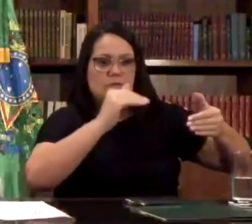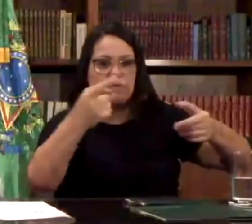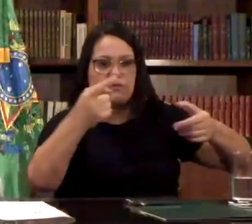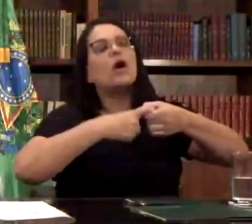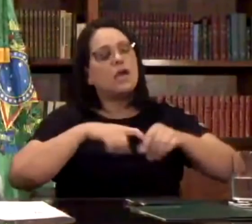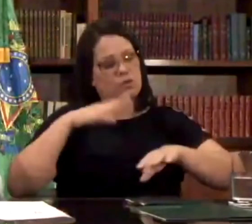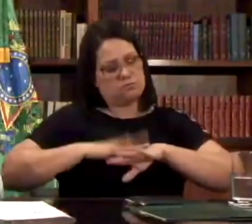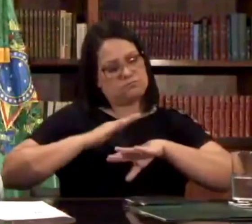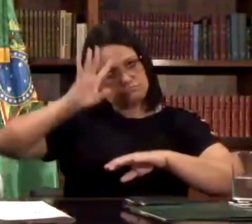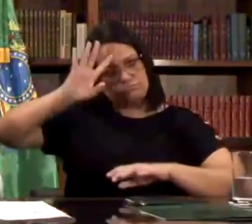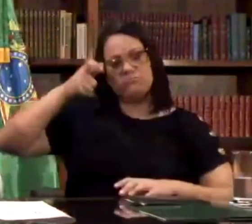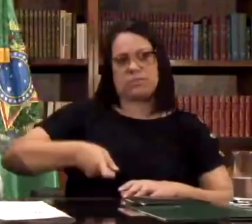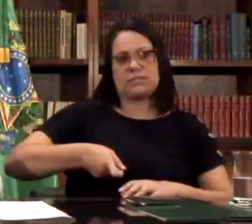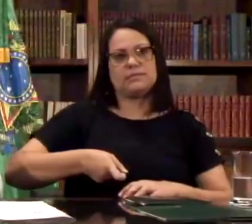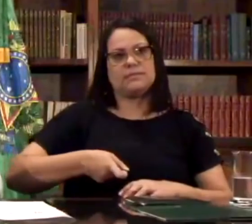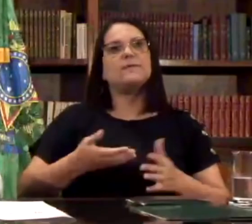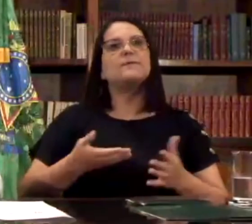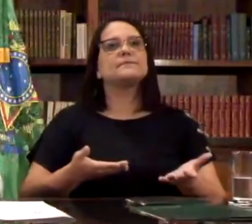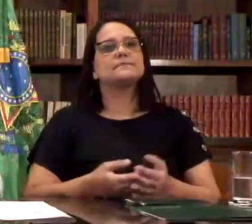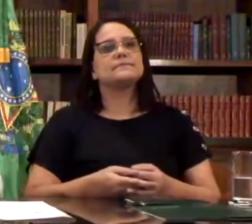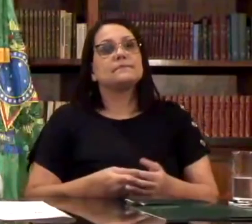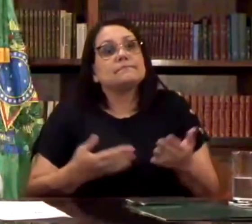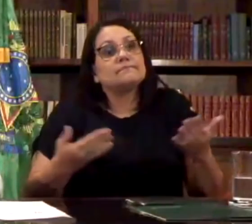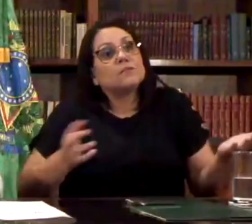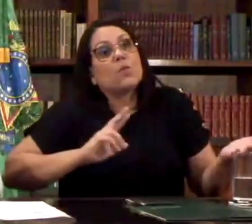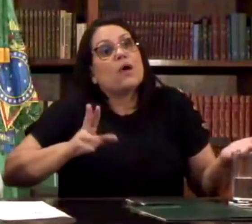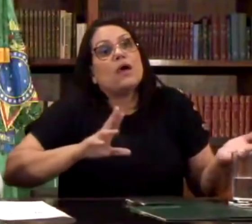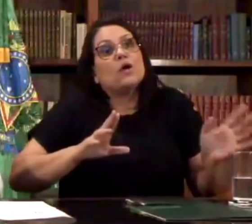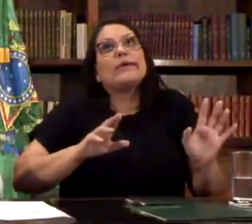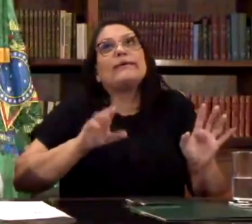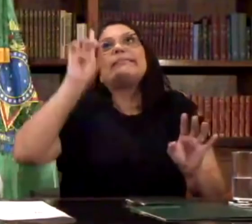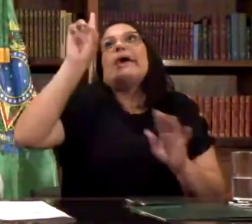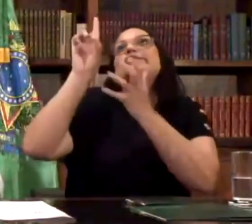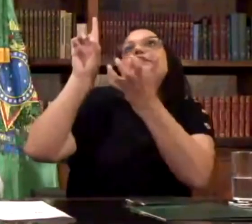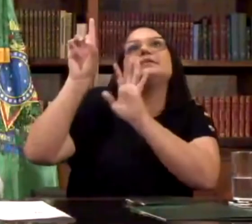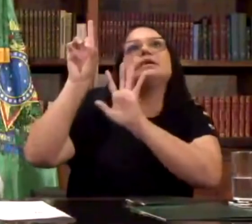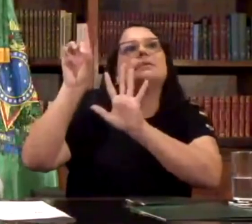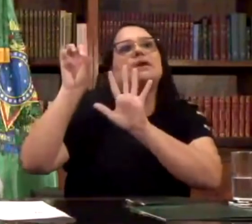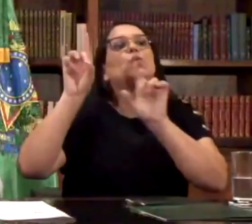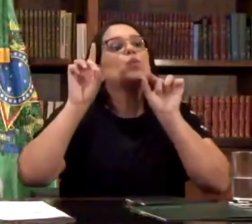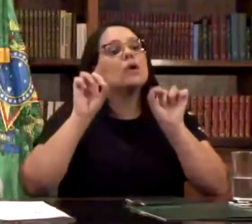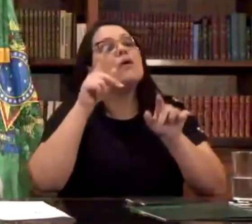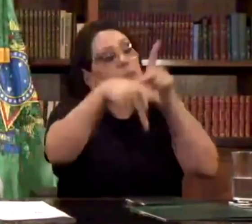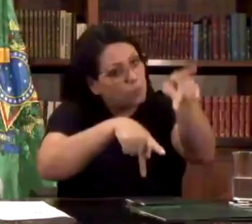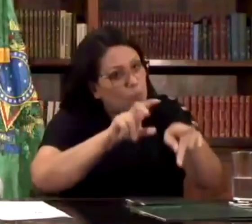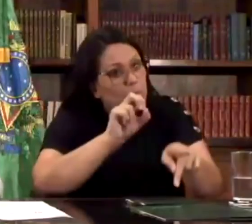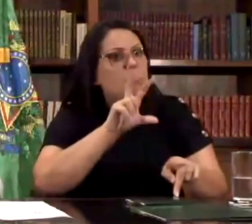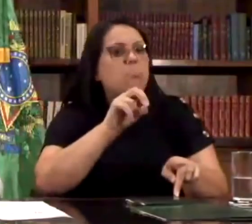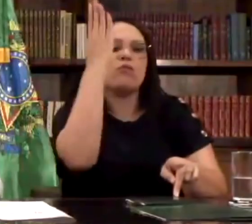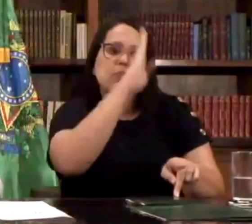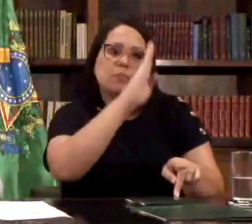decisão. E daí, seja... não o que Deus quiser, que eu sempre acreditei em Deus, mas seja aquilo que o povo